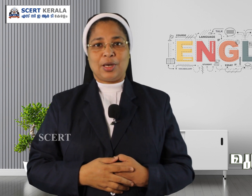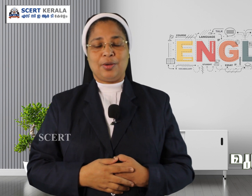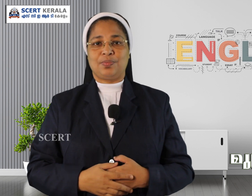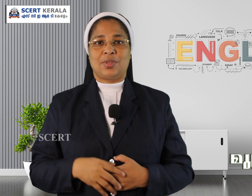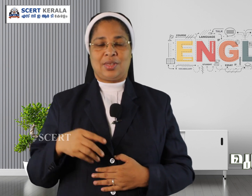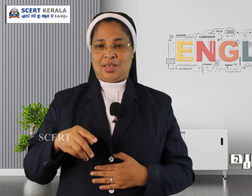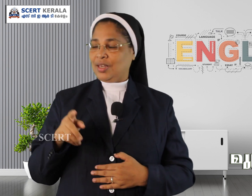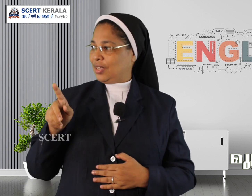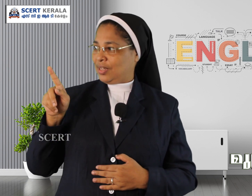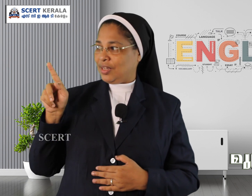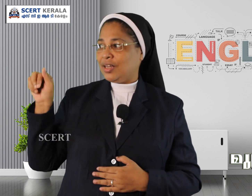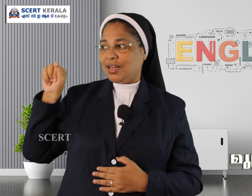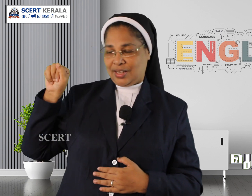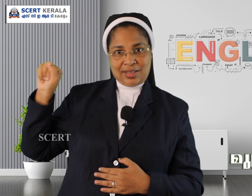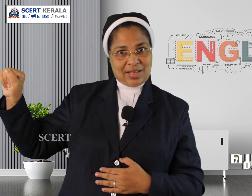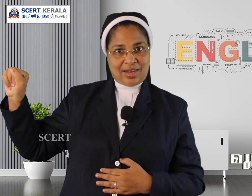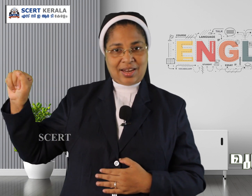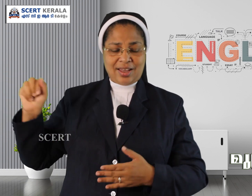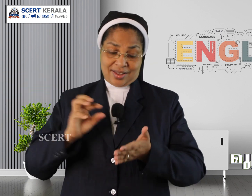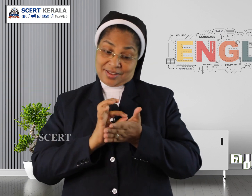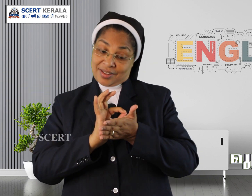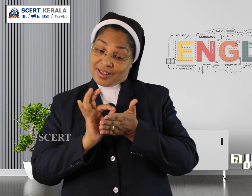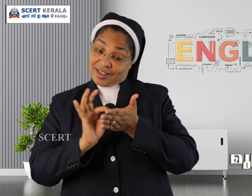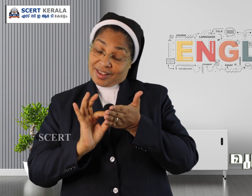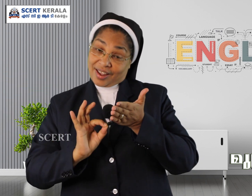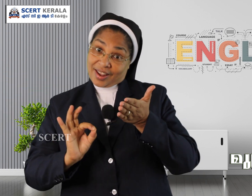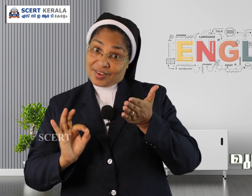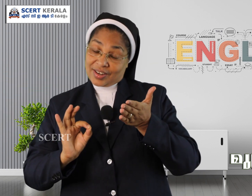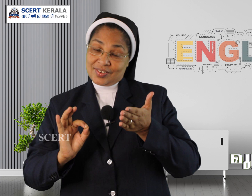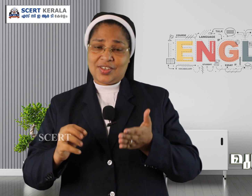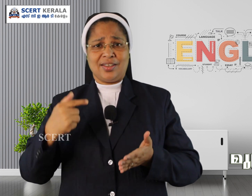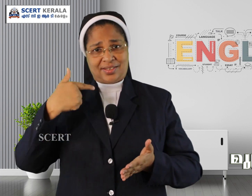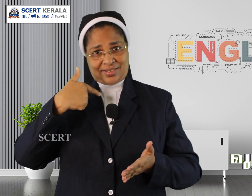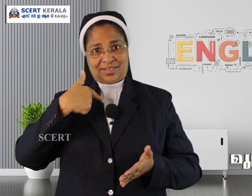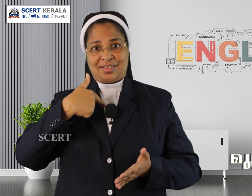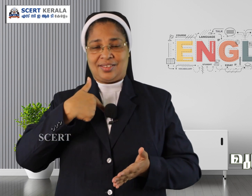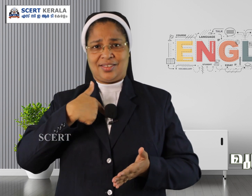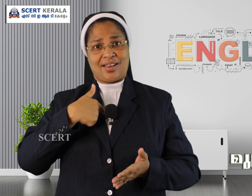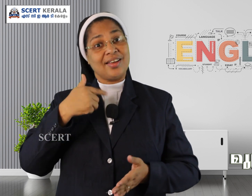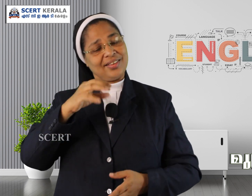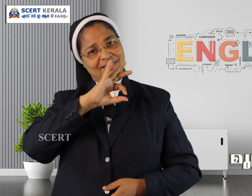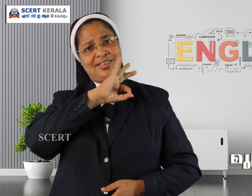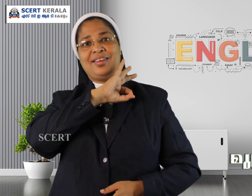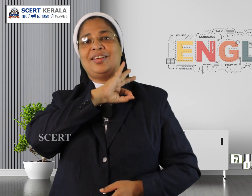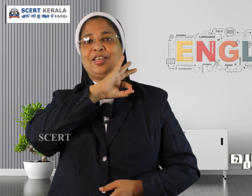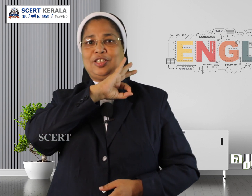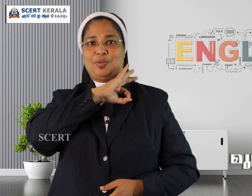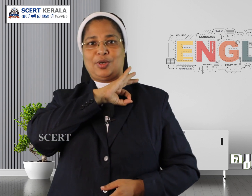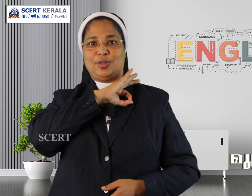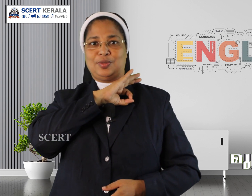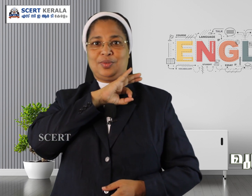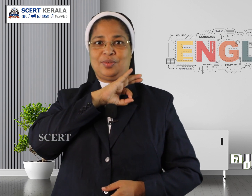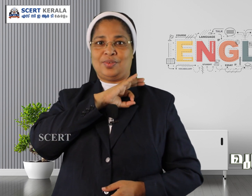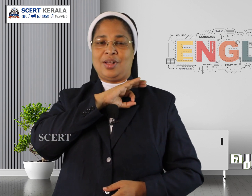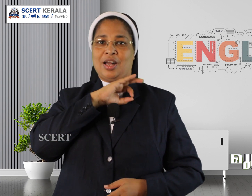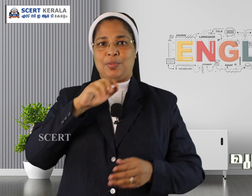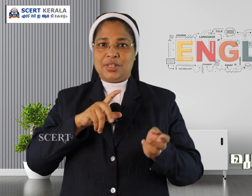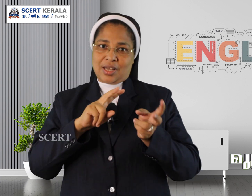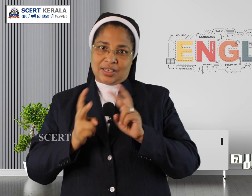പറയും? നിൻ്റെ ഹാൻഡ് റൈറ്റിംഗ് ഞാൻ ഇഷ്ടപ്പെടുന്നു. അപ്പോൾ അത് ആ